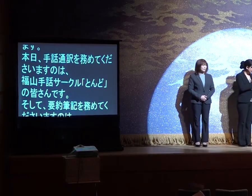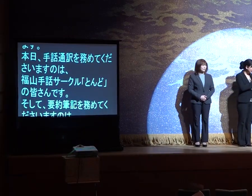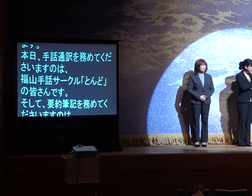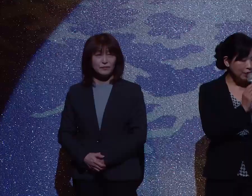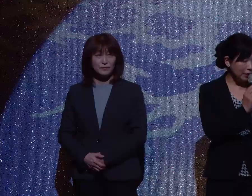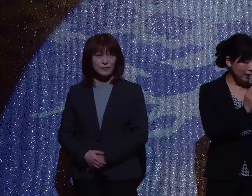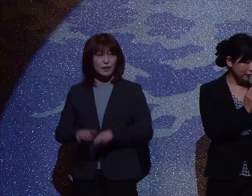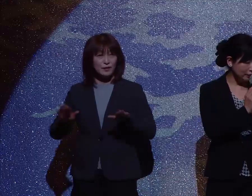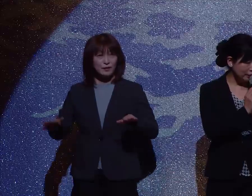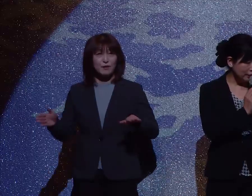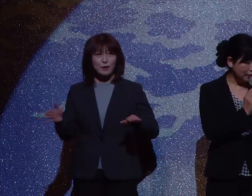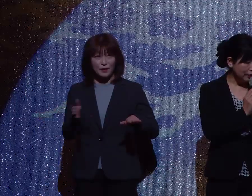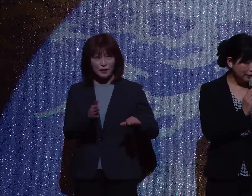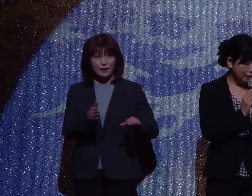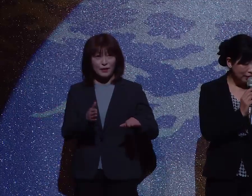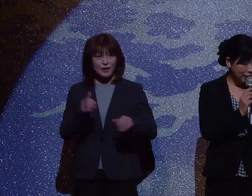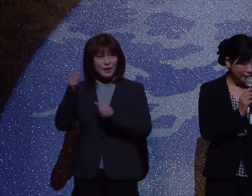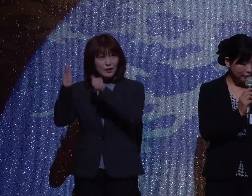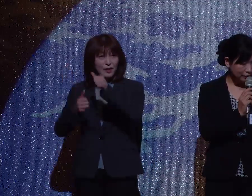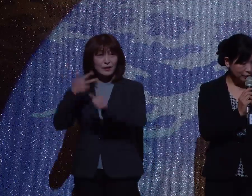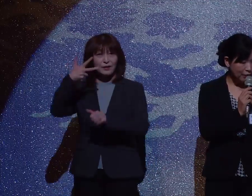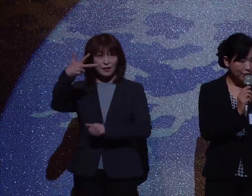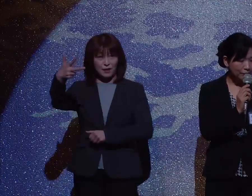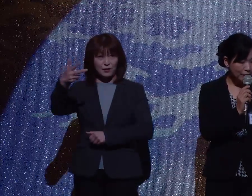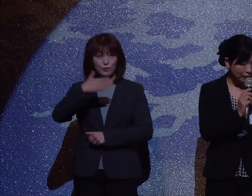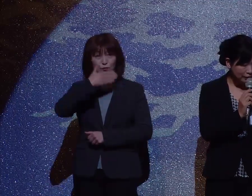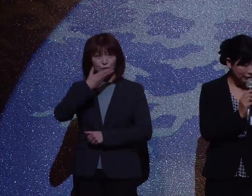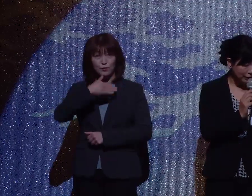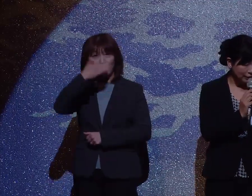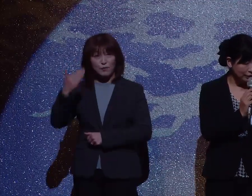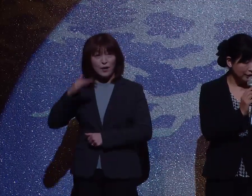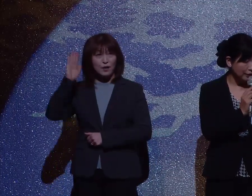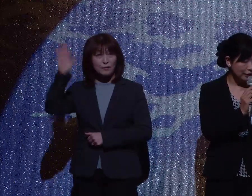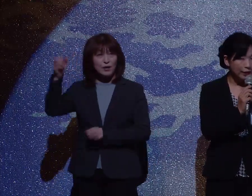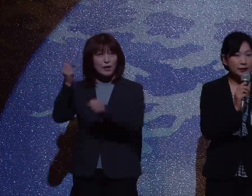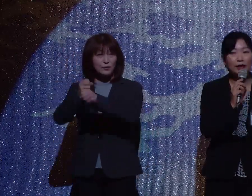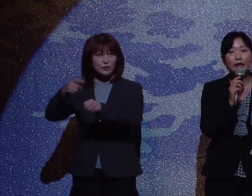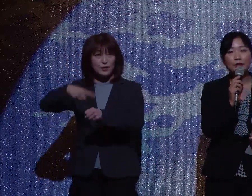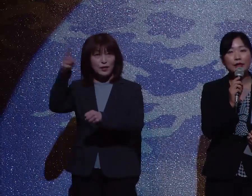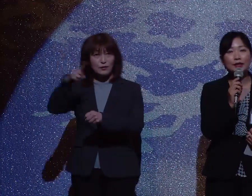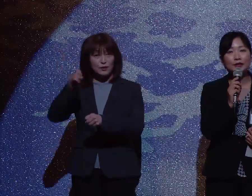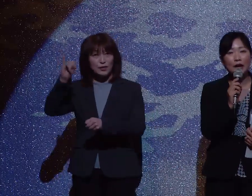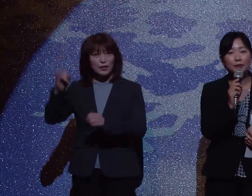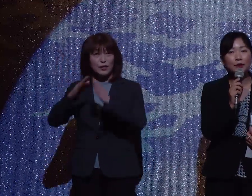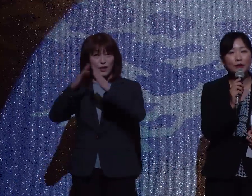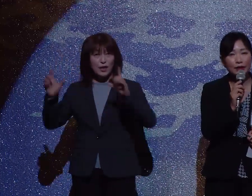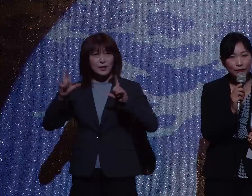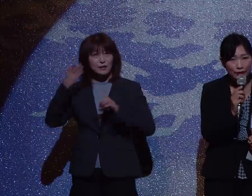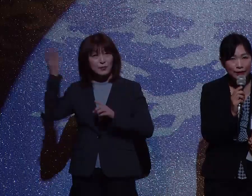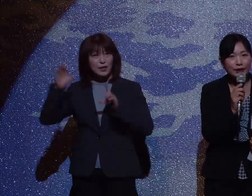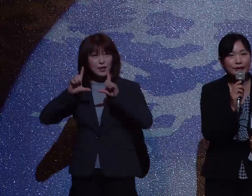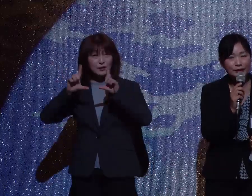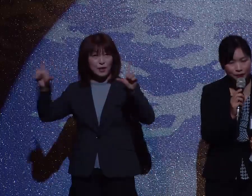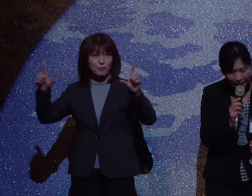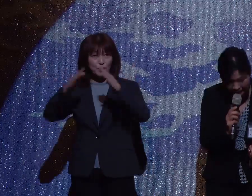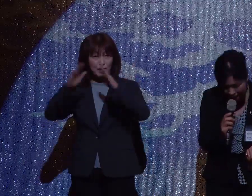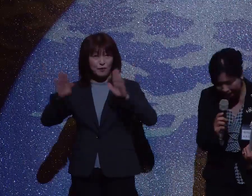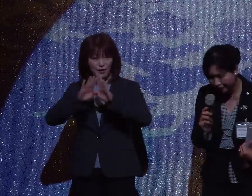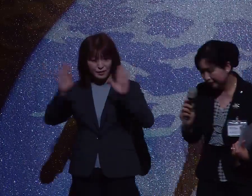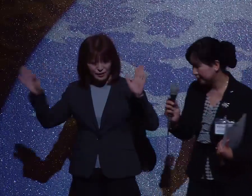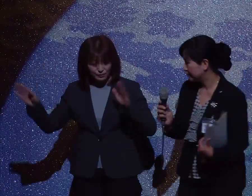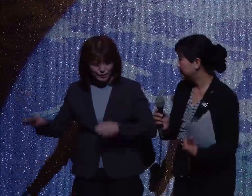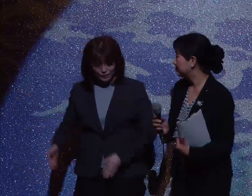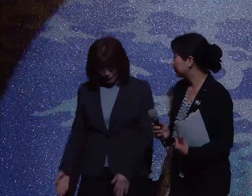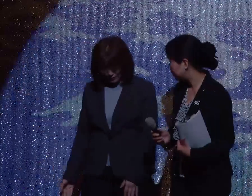それではただいまから第7回福山未来づくり百人委員会未来図発表会を開会いたします。